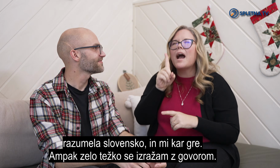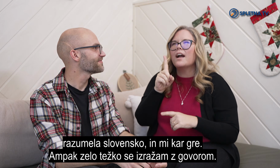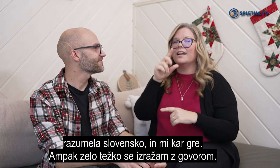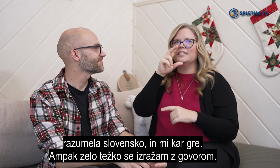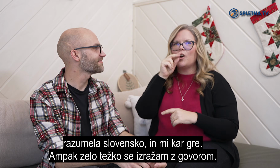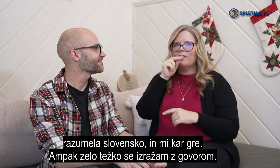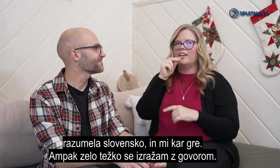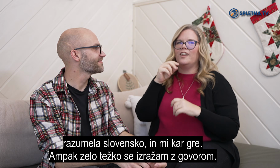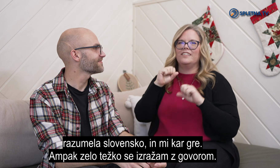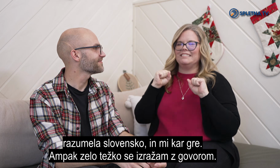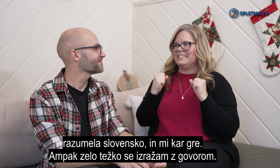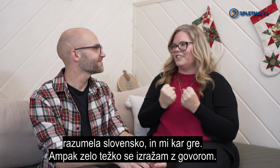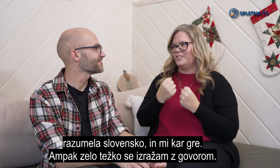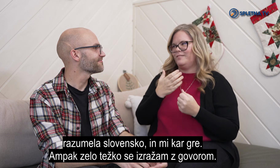Ampak zelo težko se izražam z govorom.